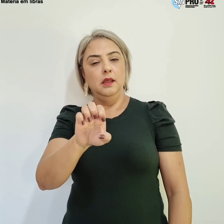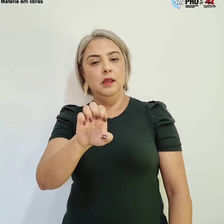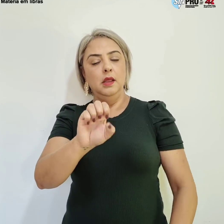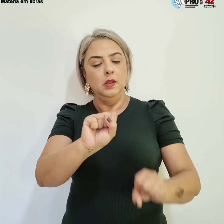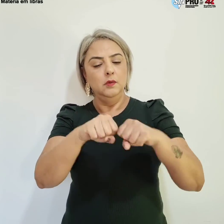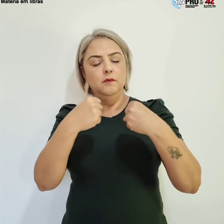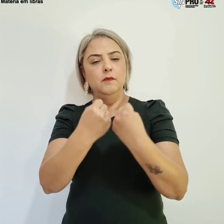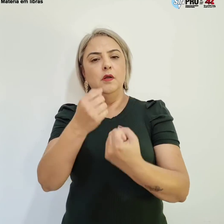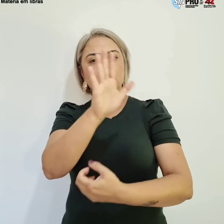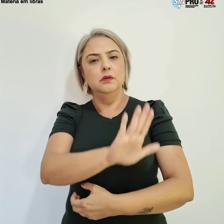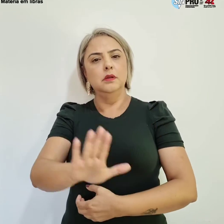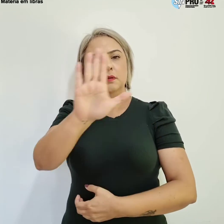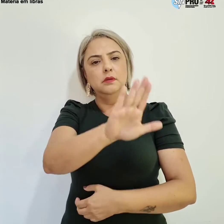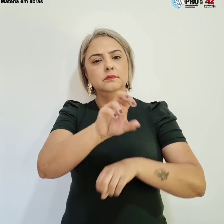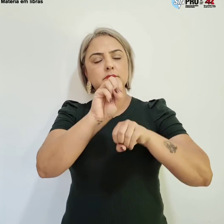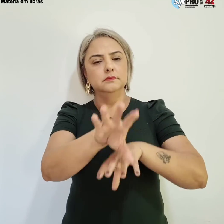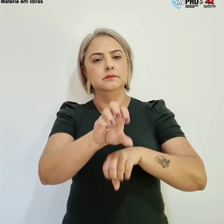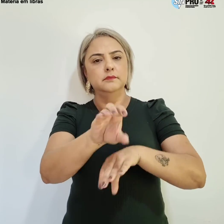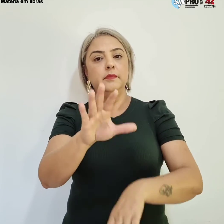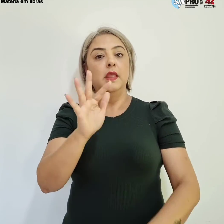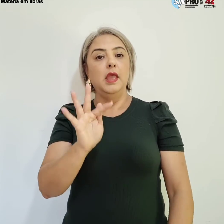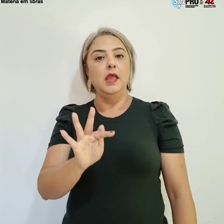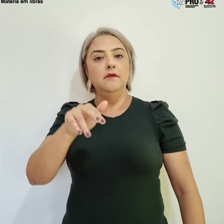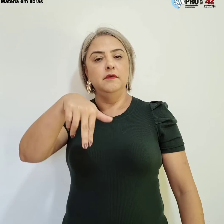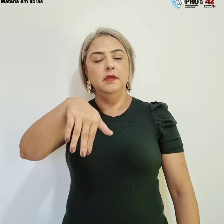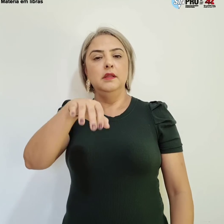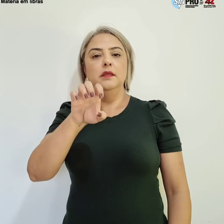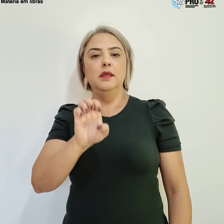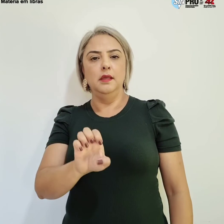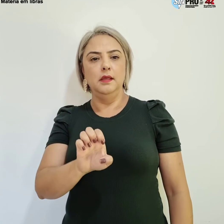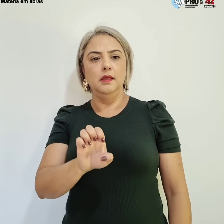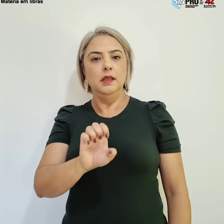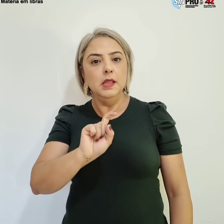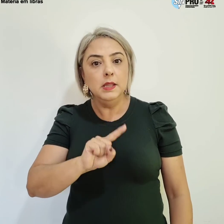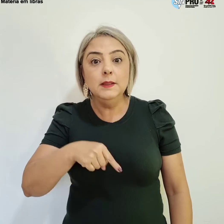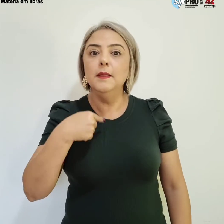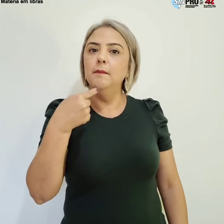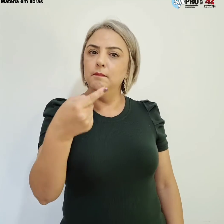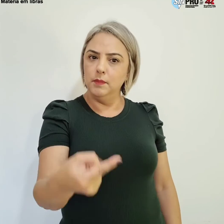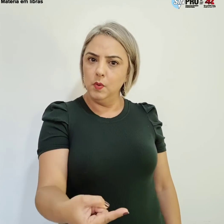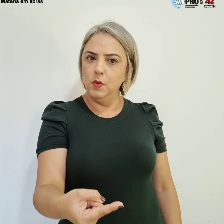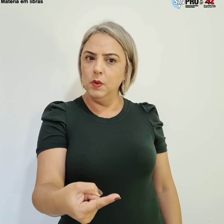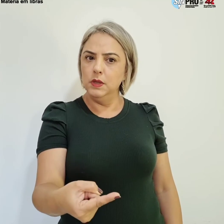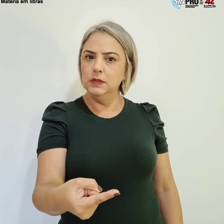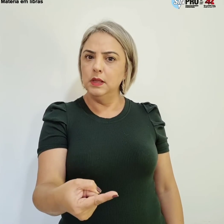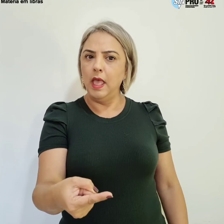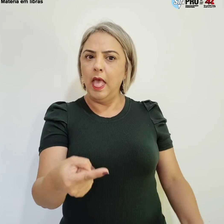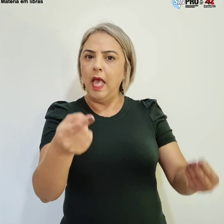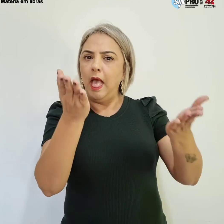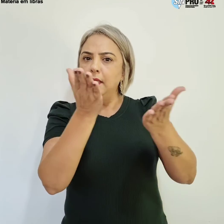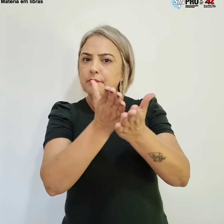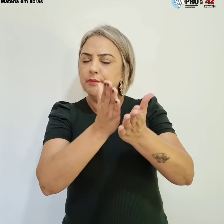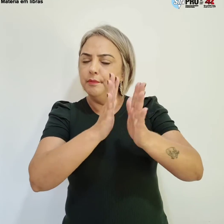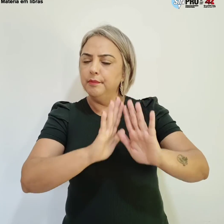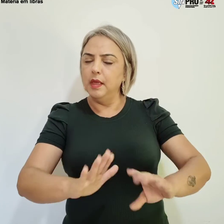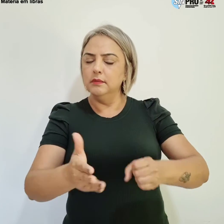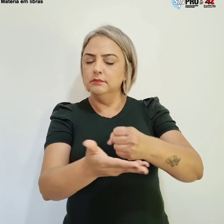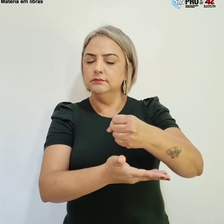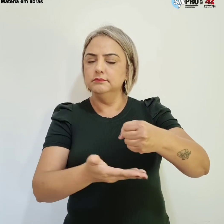Fórum Nacional de Educação, FNE, e, posteriormente, a desconstrução da Base Nacional